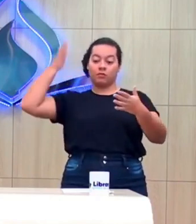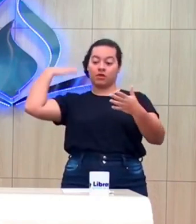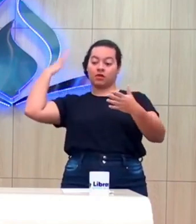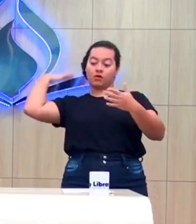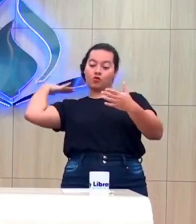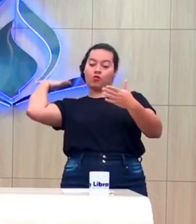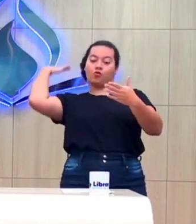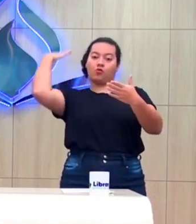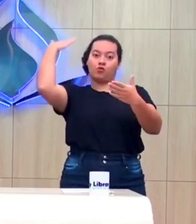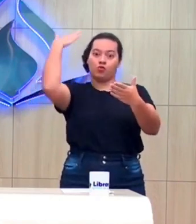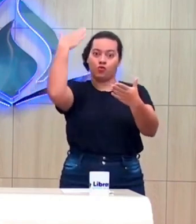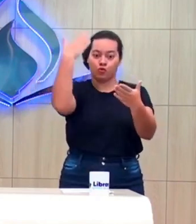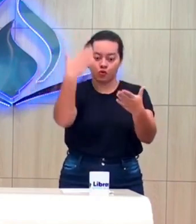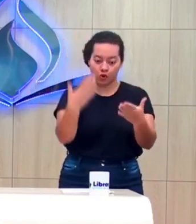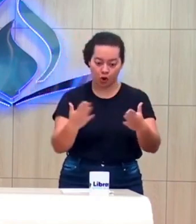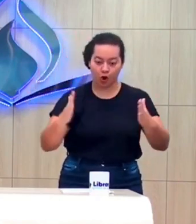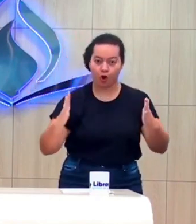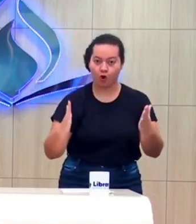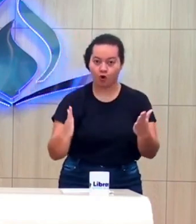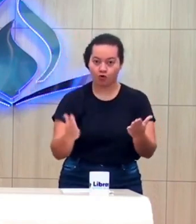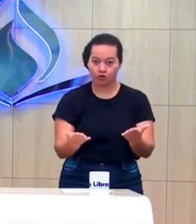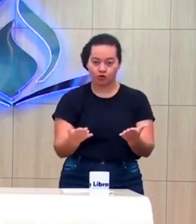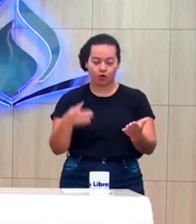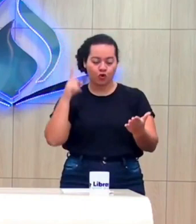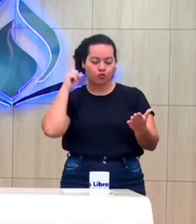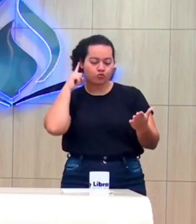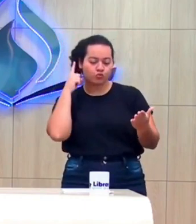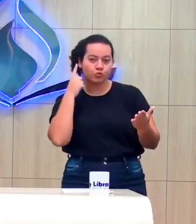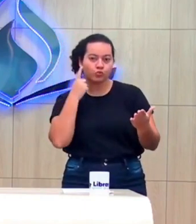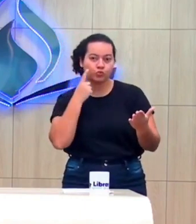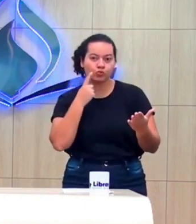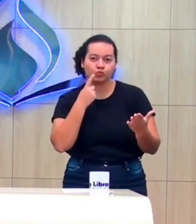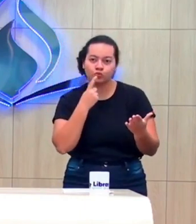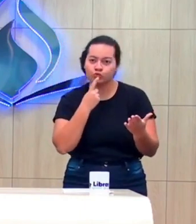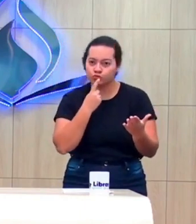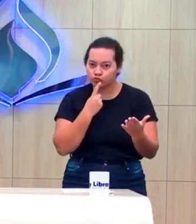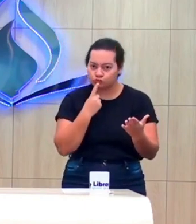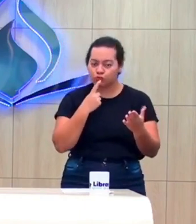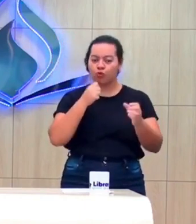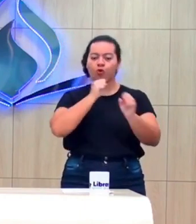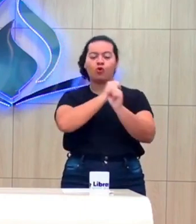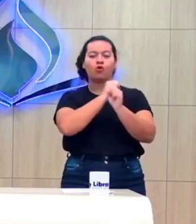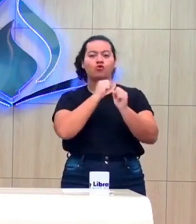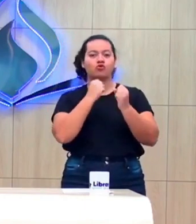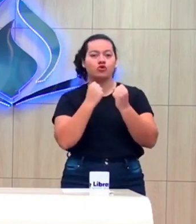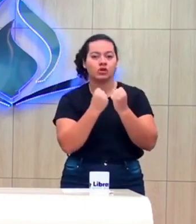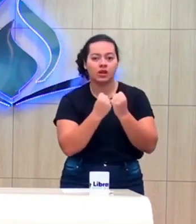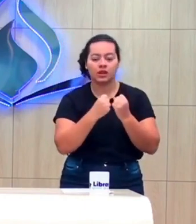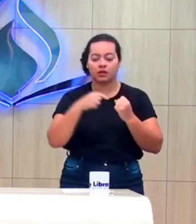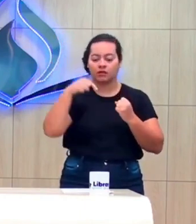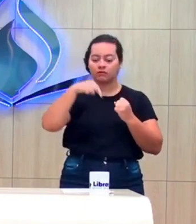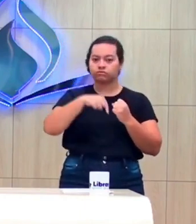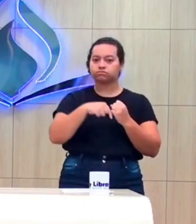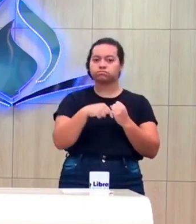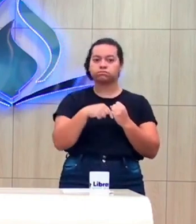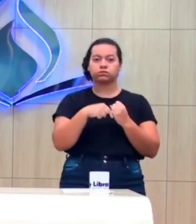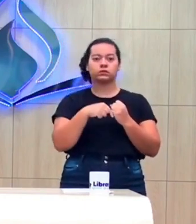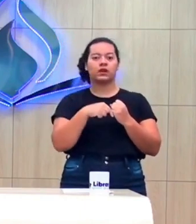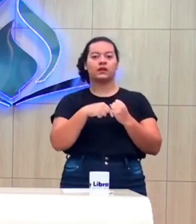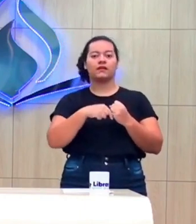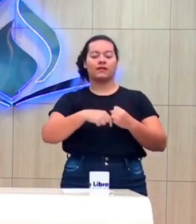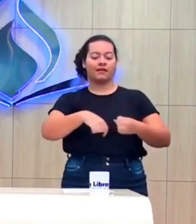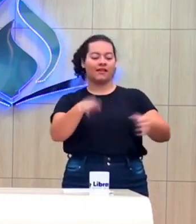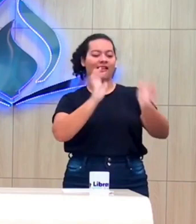ser reconhecido como um sujeito participante da nossa sociedade, ter uma